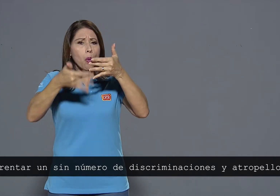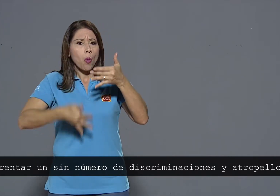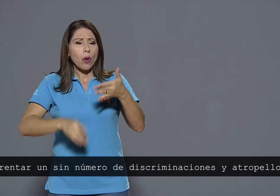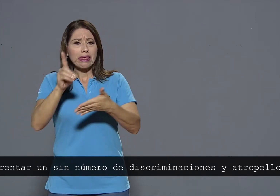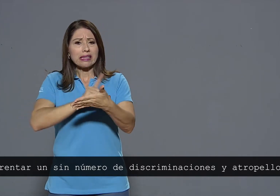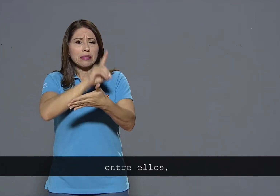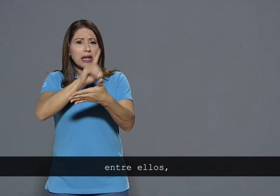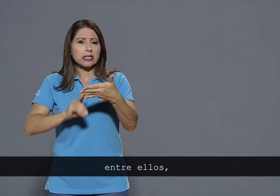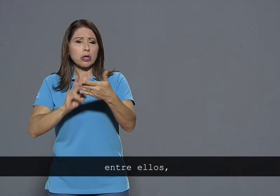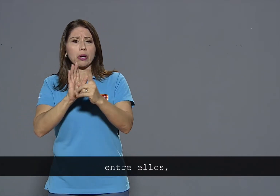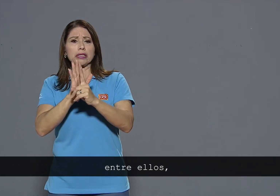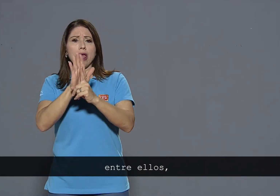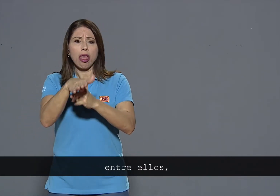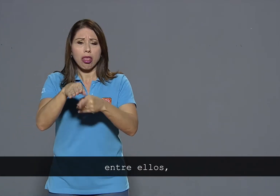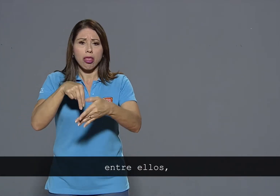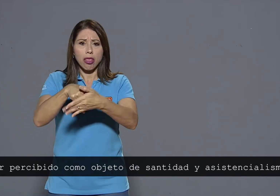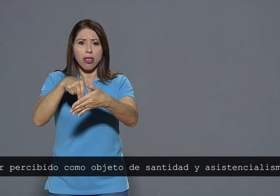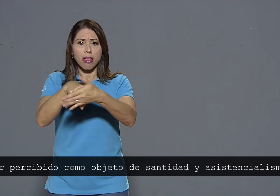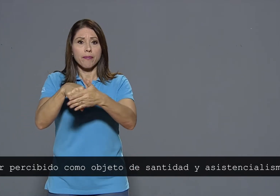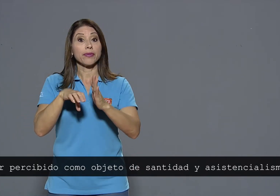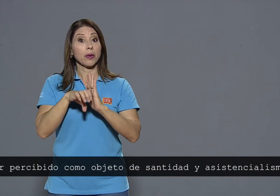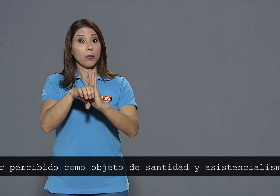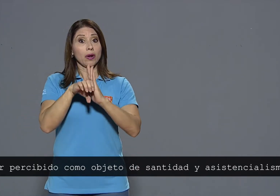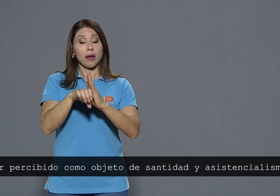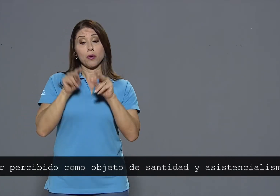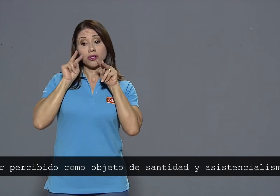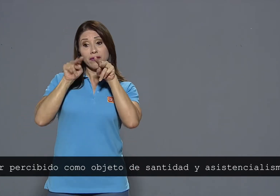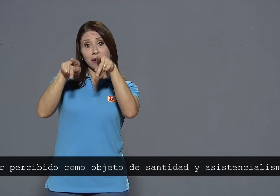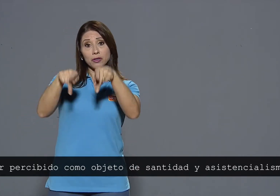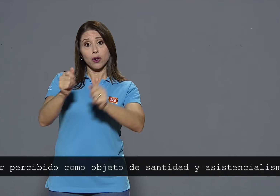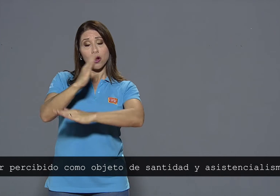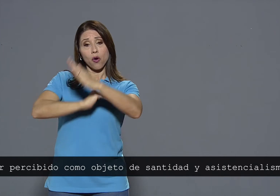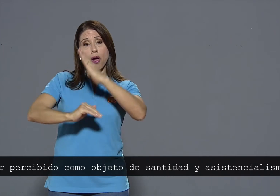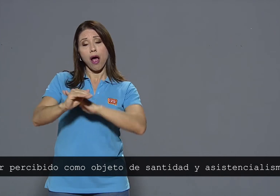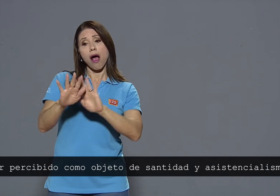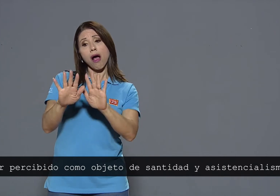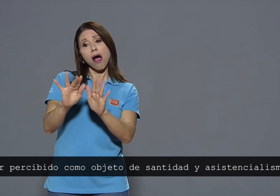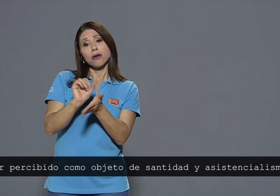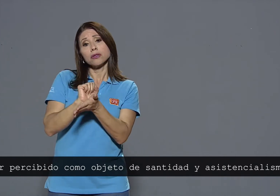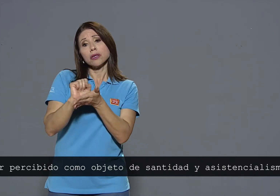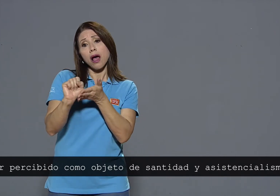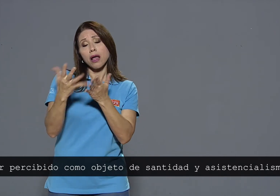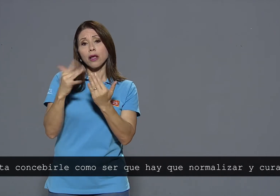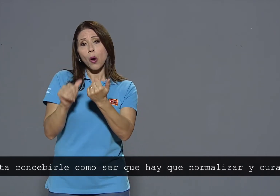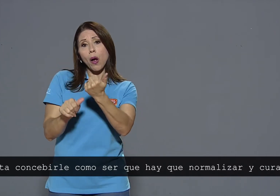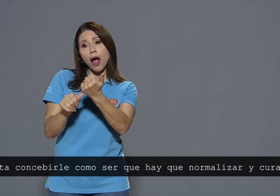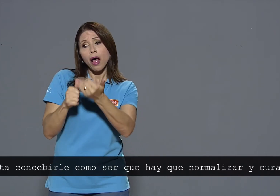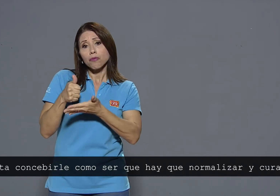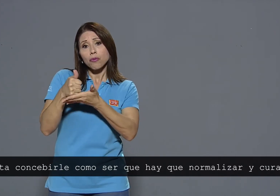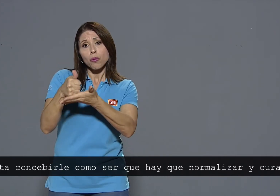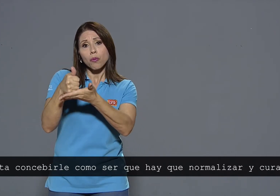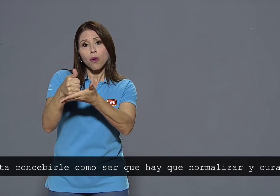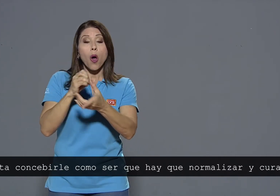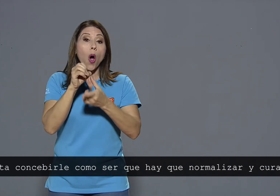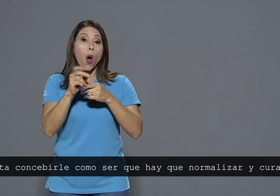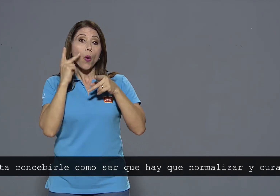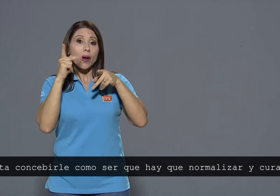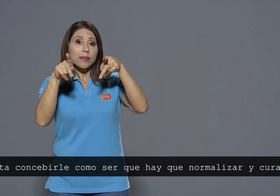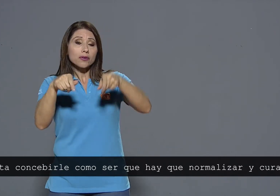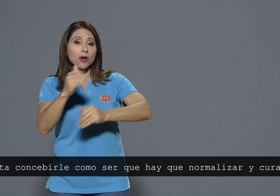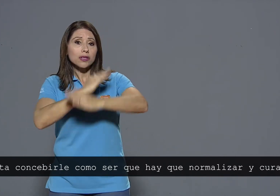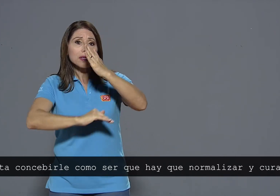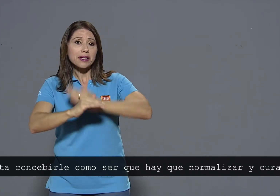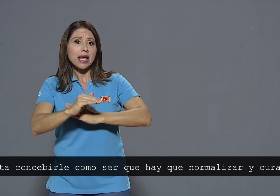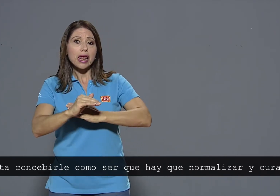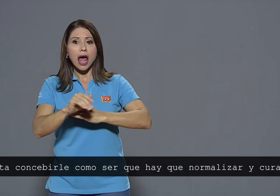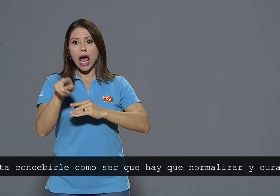y atropellos, entre ellos, ser percibido como objeto de santidad y asistencialismo, hasta concebirle como ser que